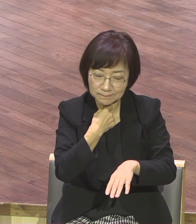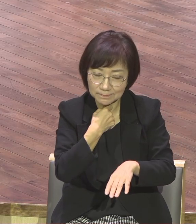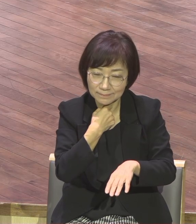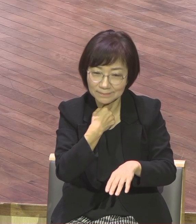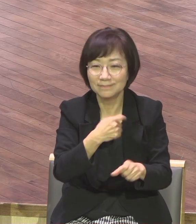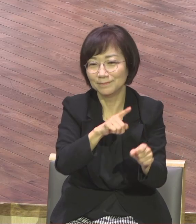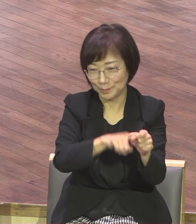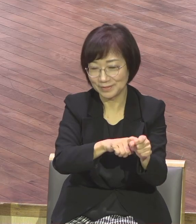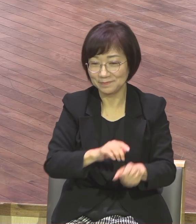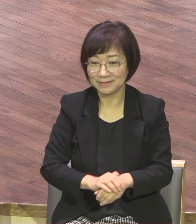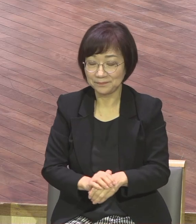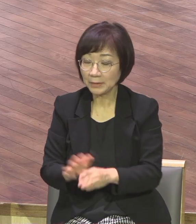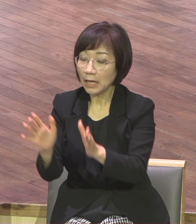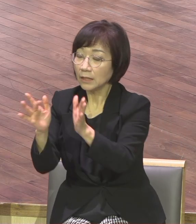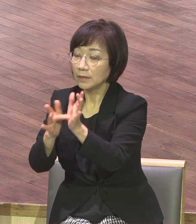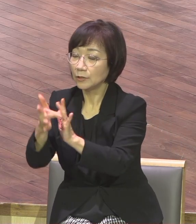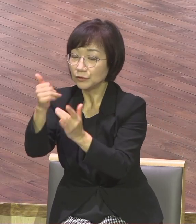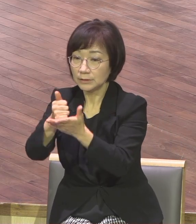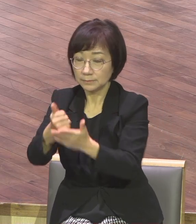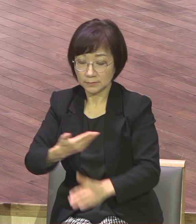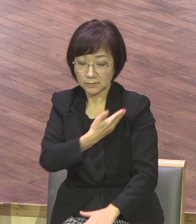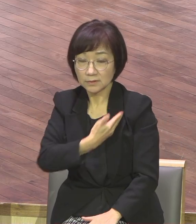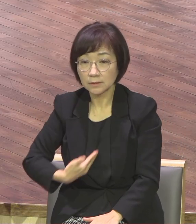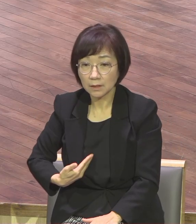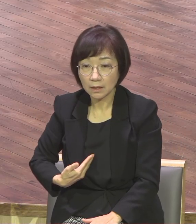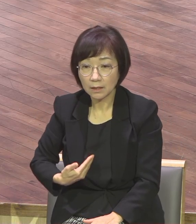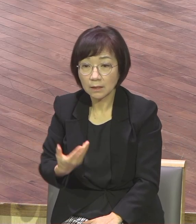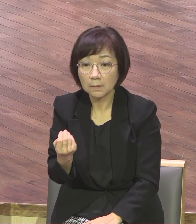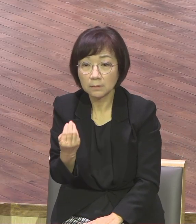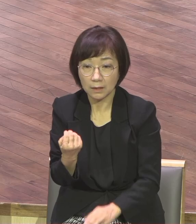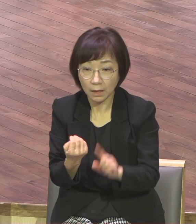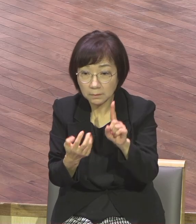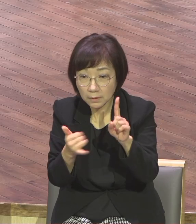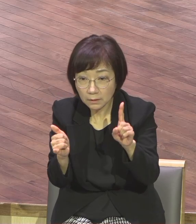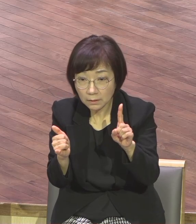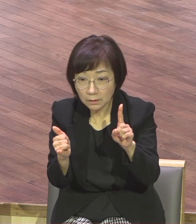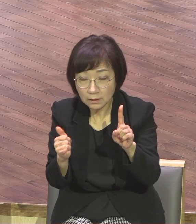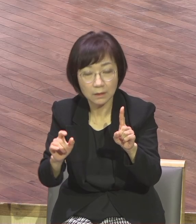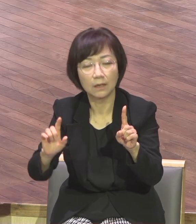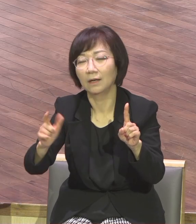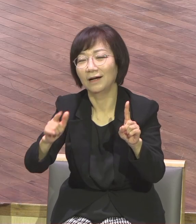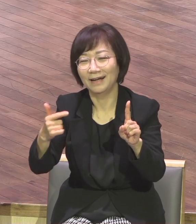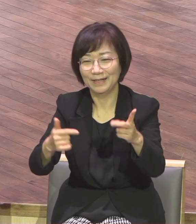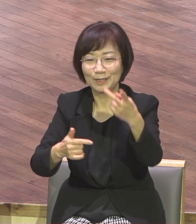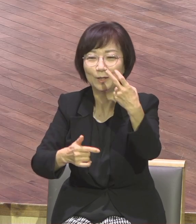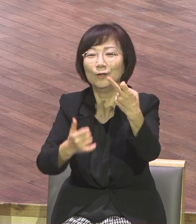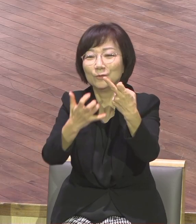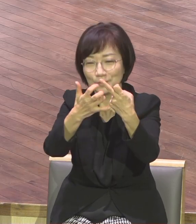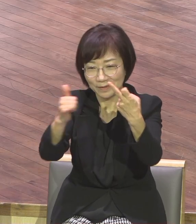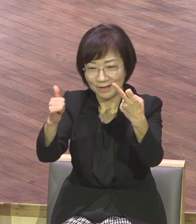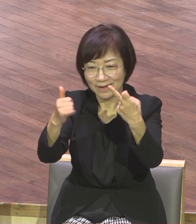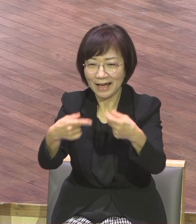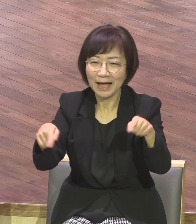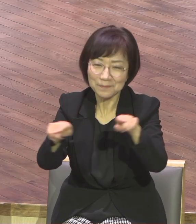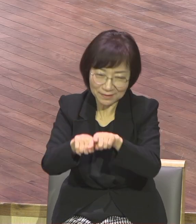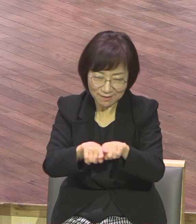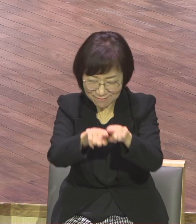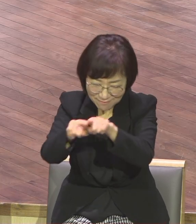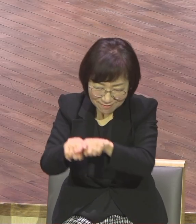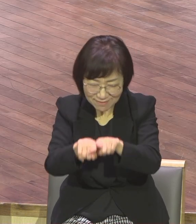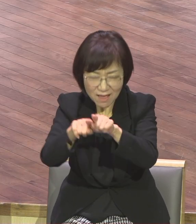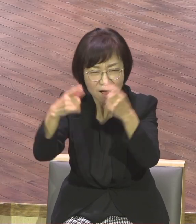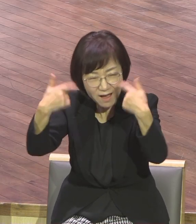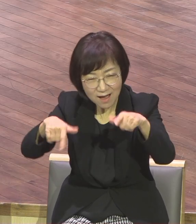예수님께서도 제자 한 명 데리고 한 게 아니에요. 열두 제자, 열두 명의 제자들과 함께 다 같이